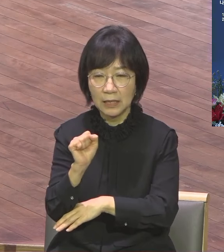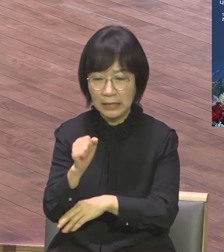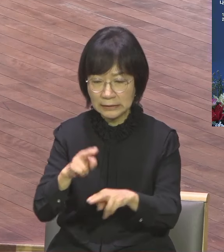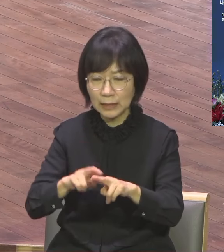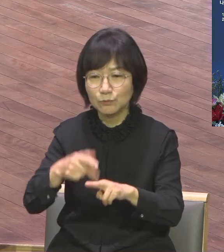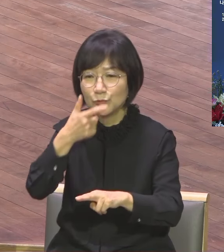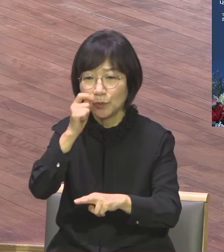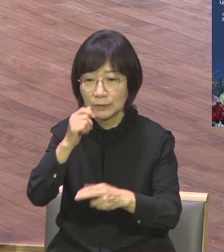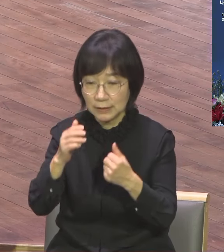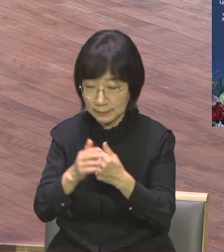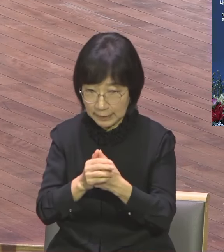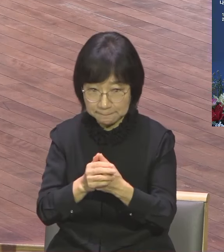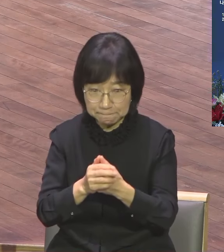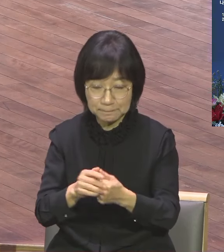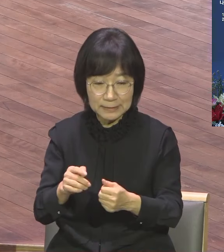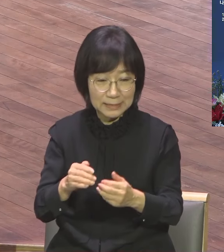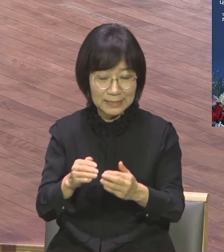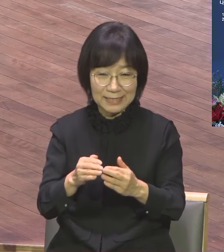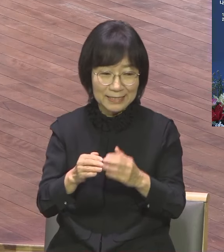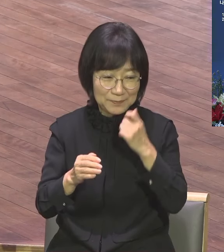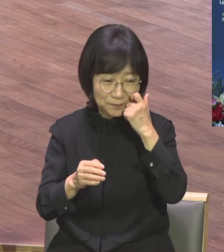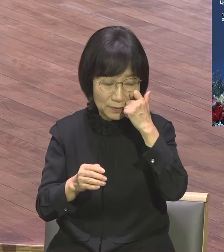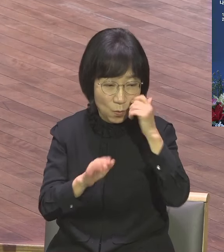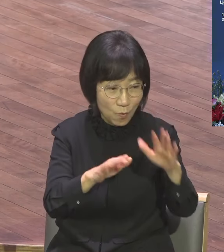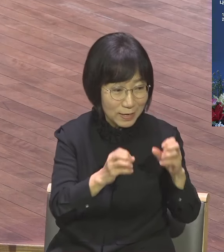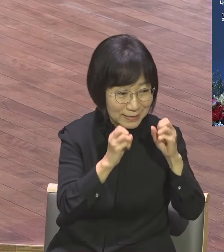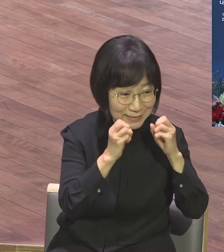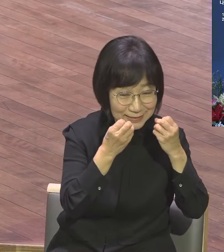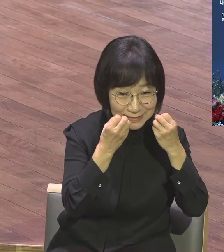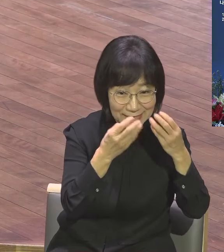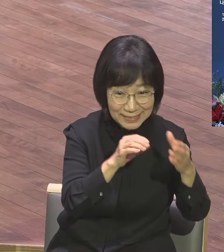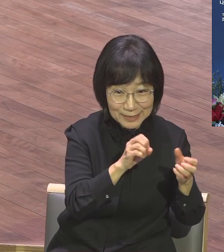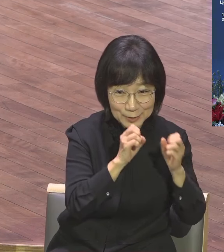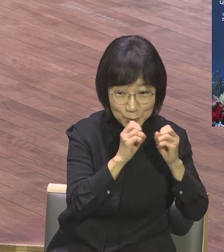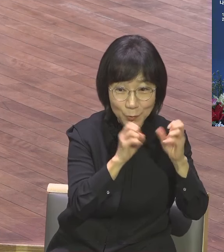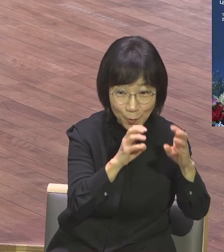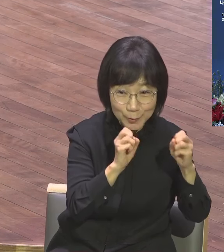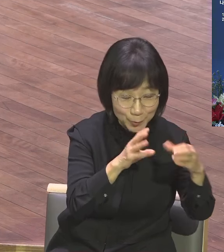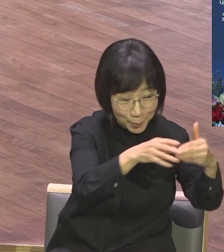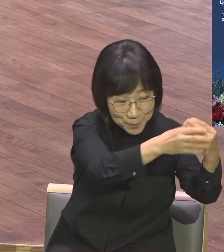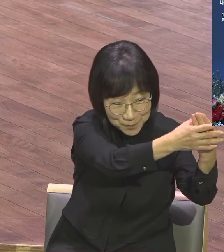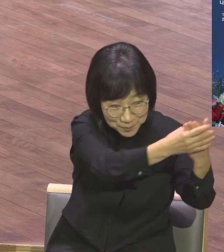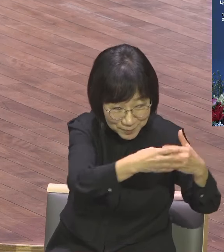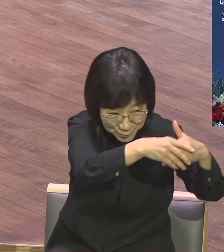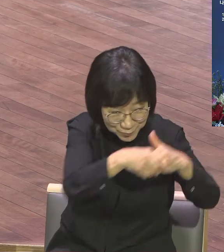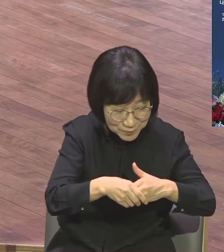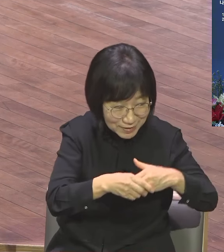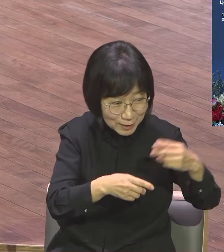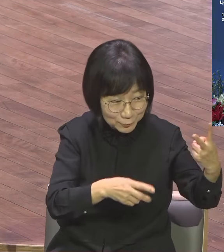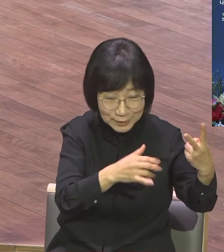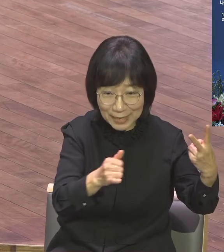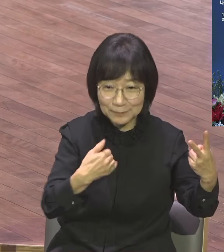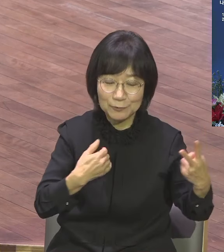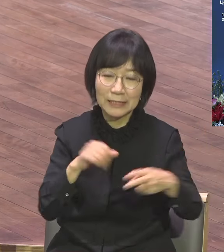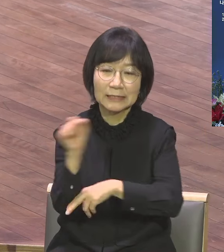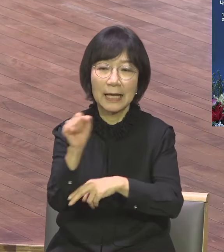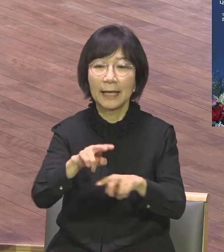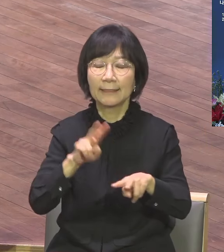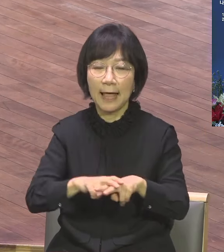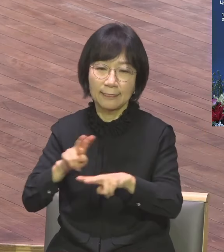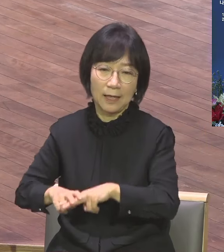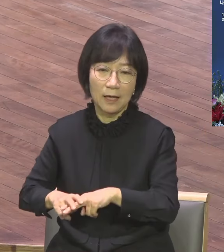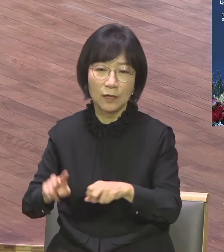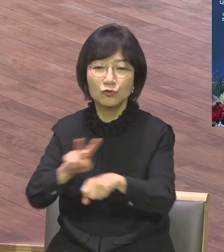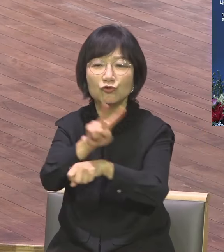오고 전도되어진 그 두 분은 그 남편 집사님 운전하는 그 차를 타고 오고 인천에서 오면 얼마 걸리냐? 두